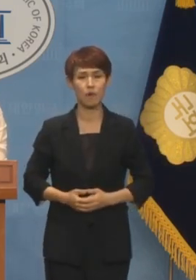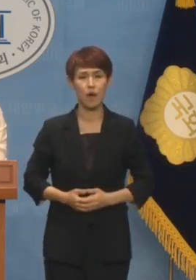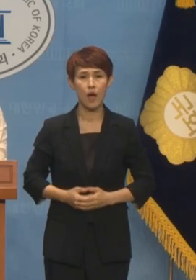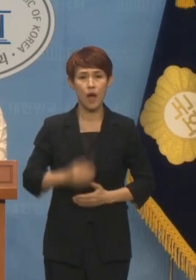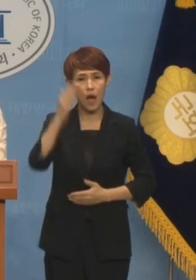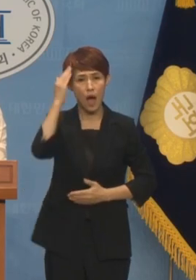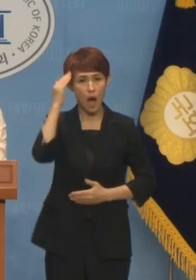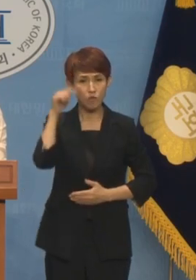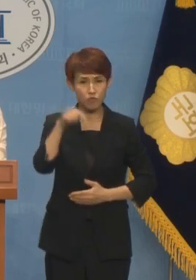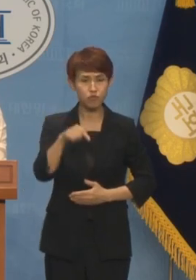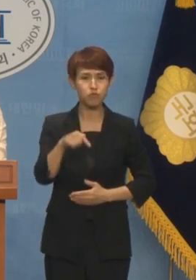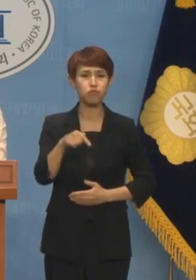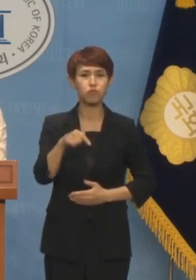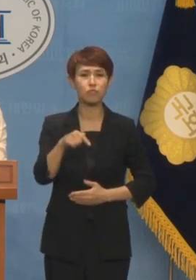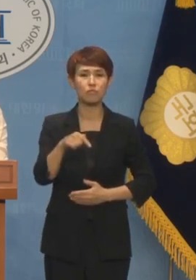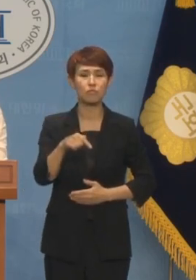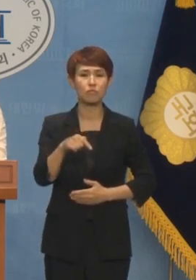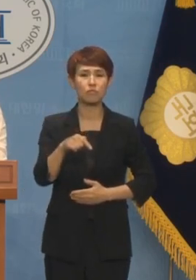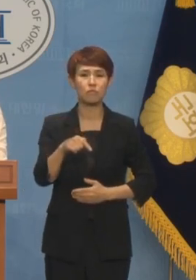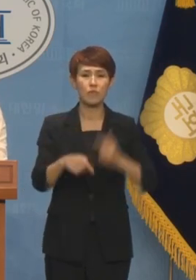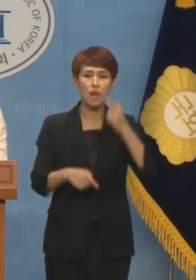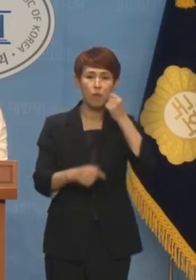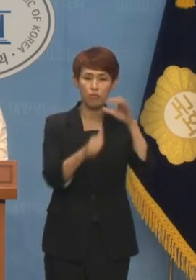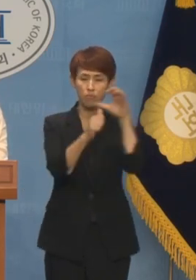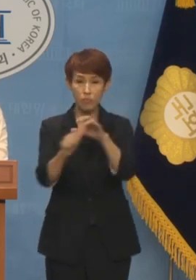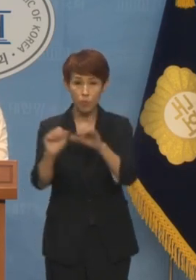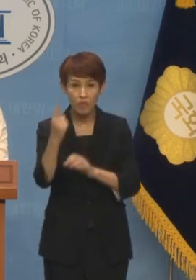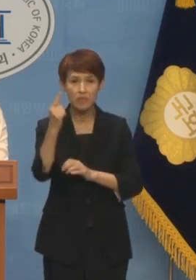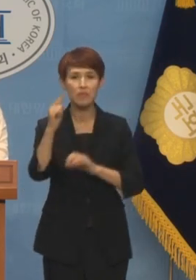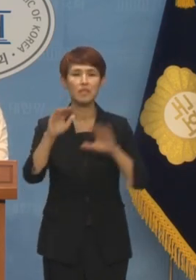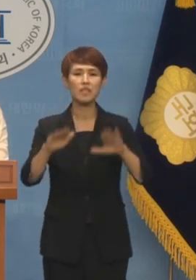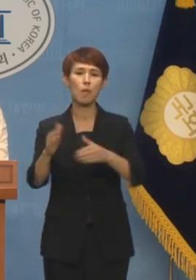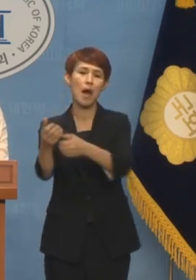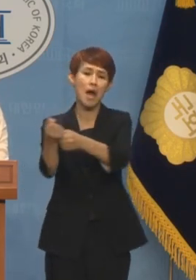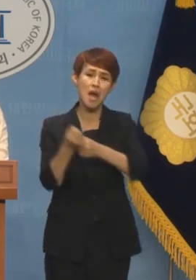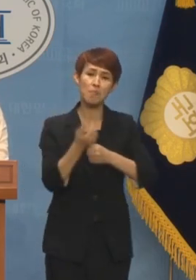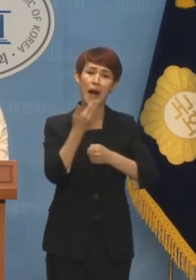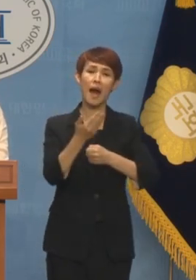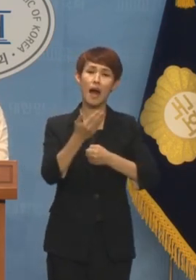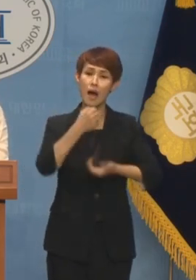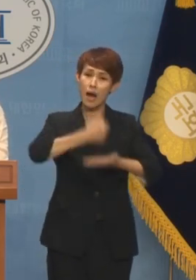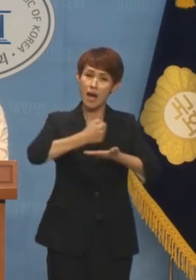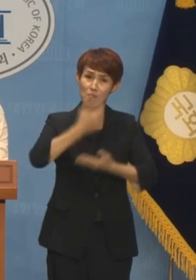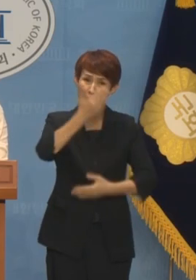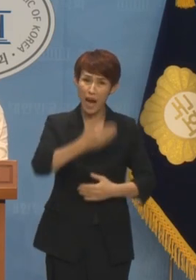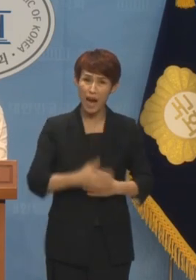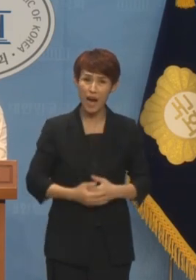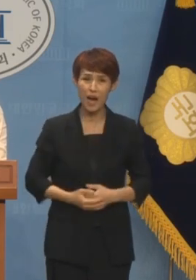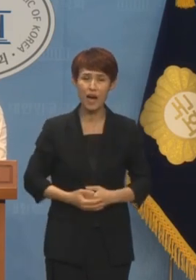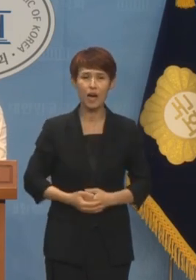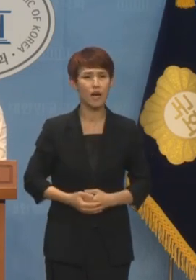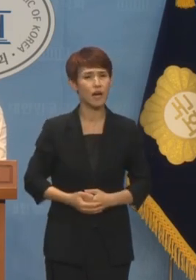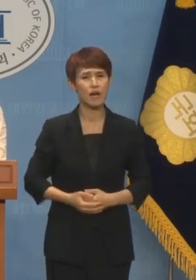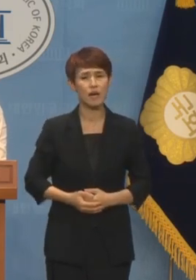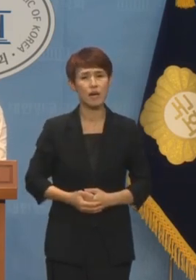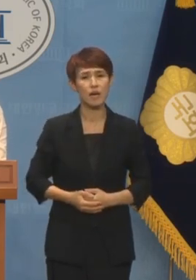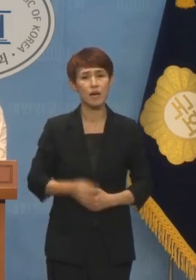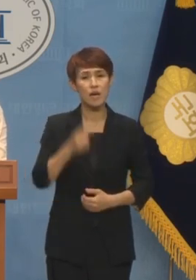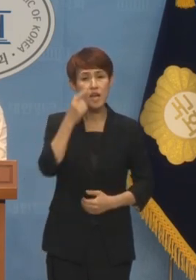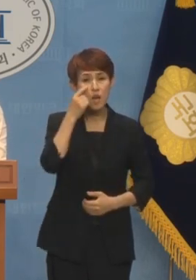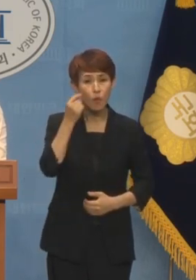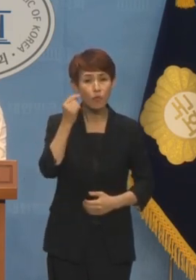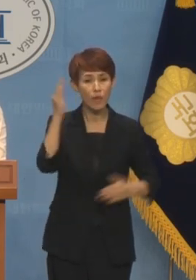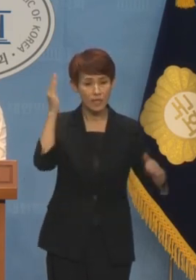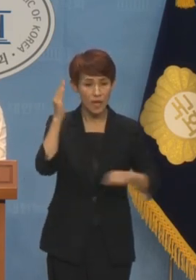한반도를 강점해 근대화를 앞당겼다는 궤변을 늘어놓을 수 있겠습니까? 앞으로 일본을